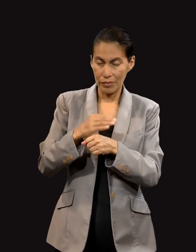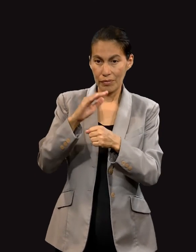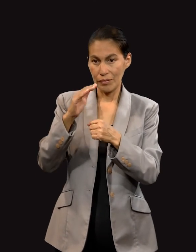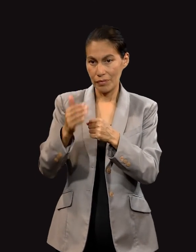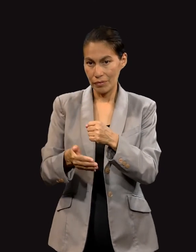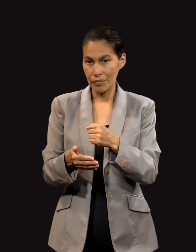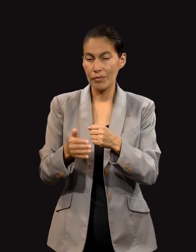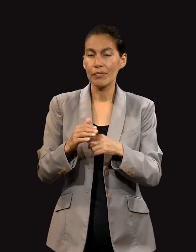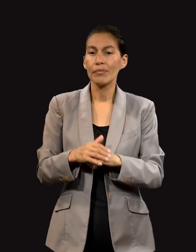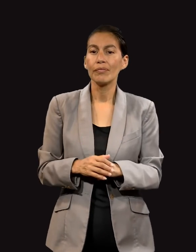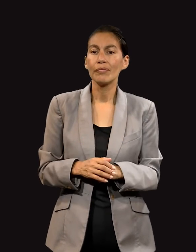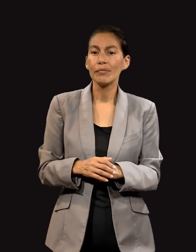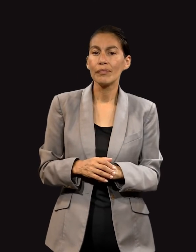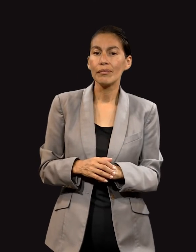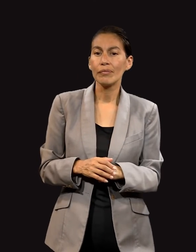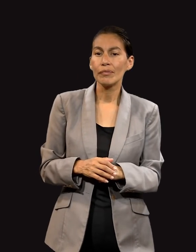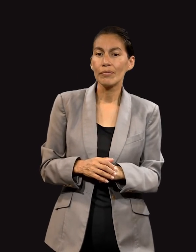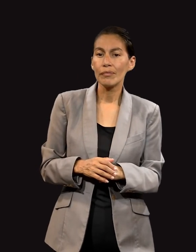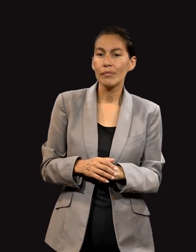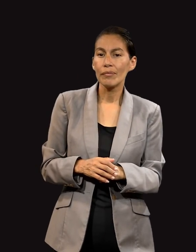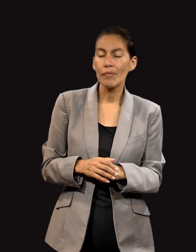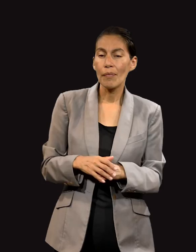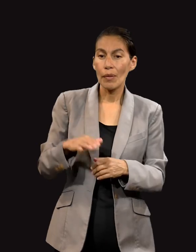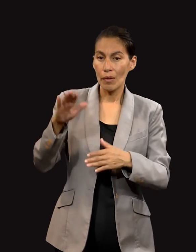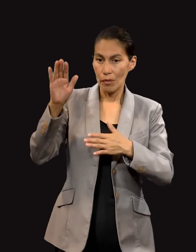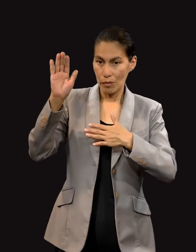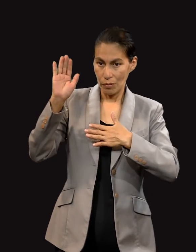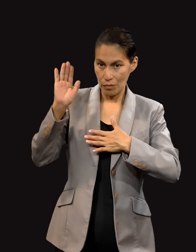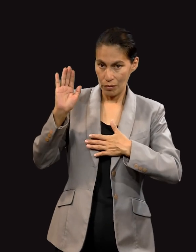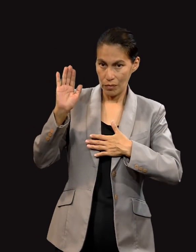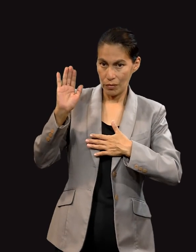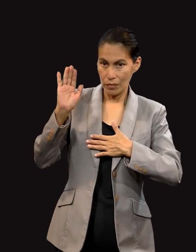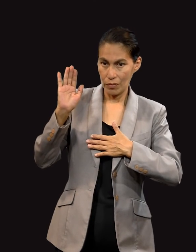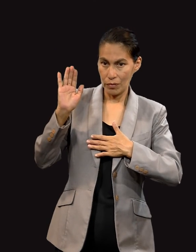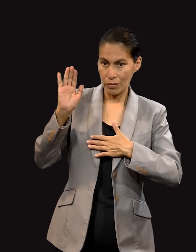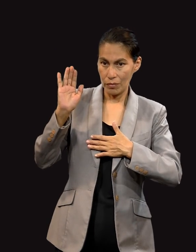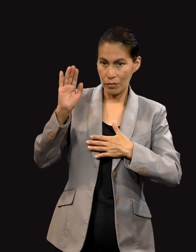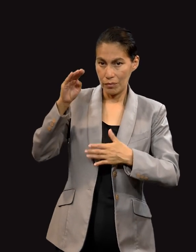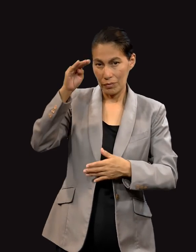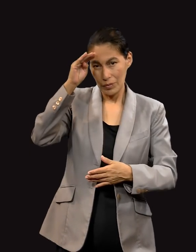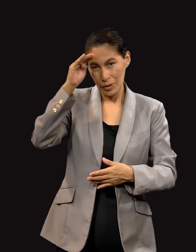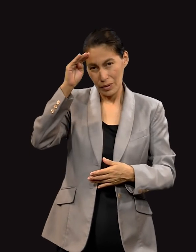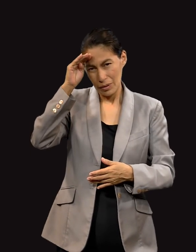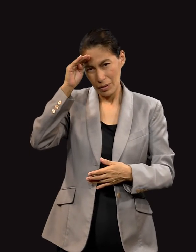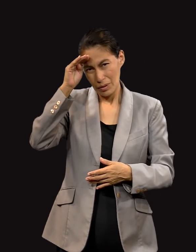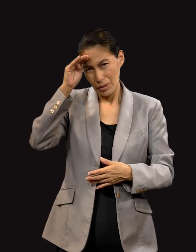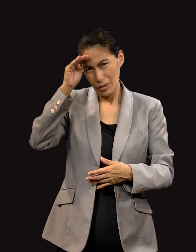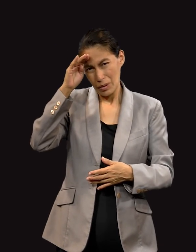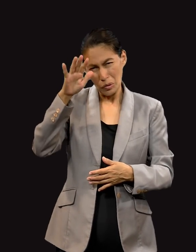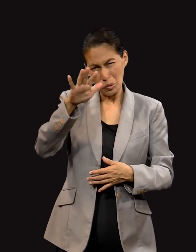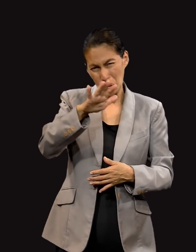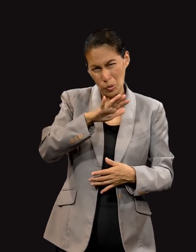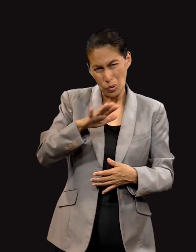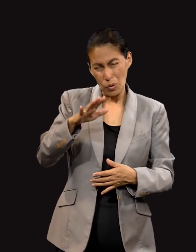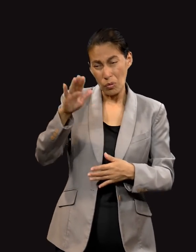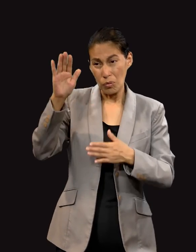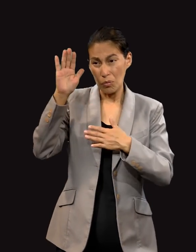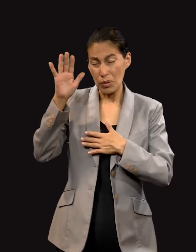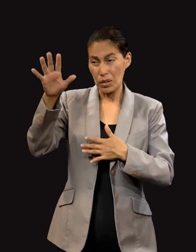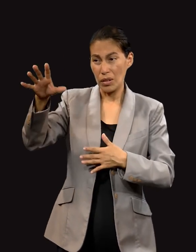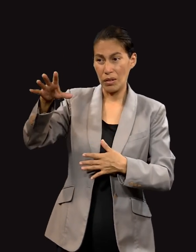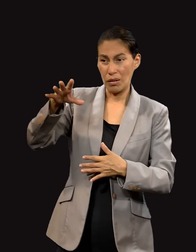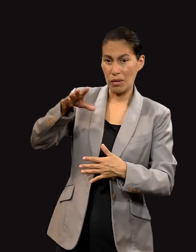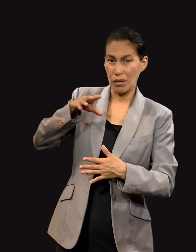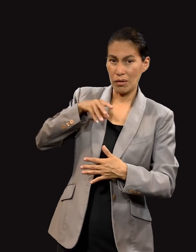Vamos a terminar, digámoslo así, con la promesa para que